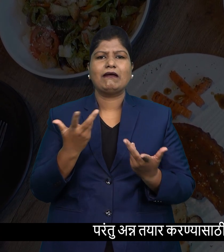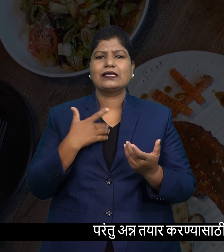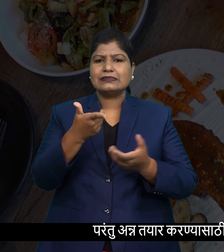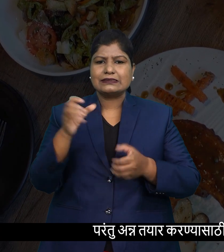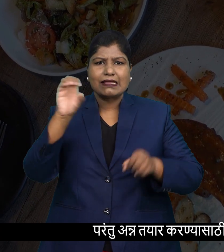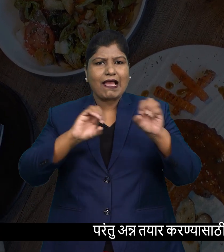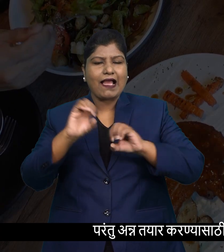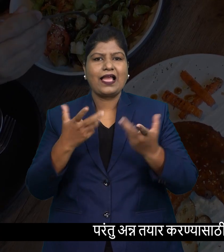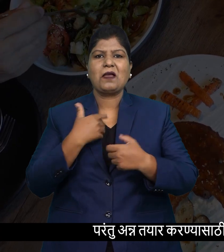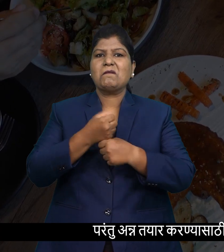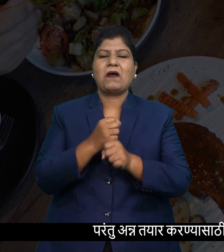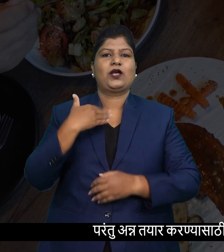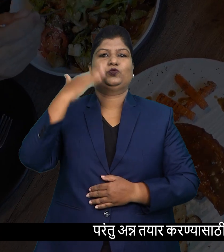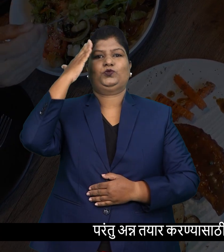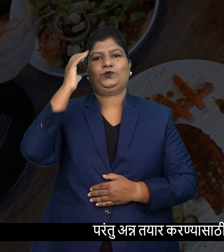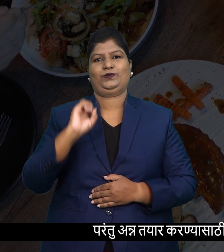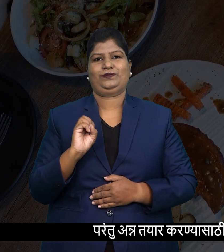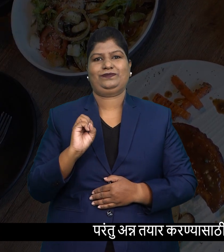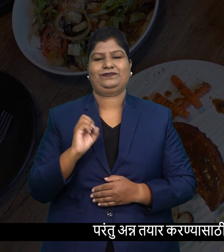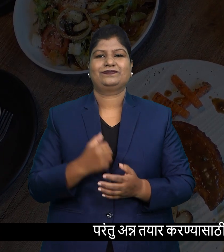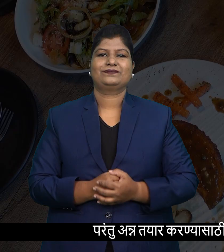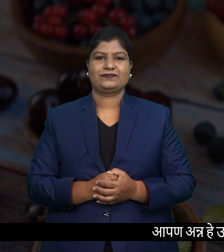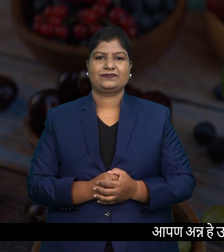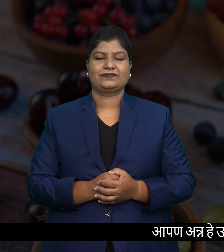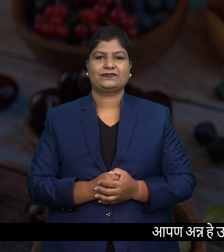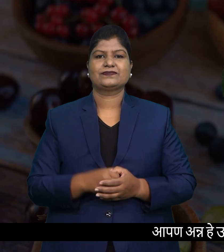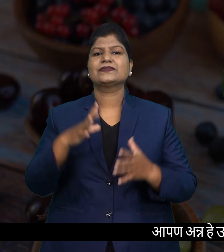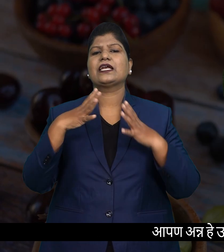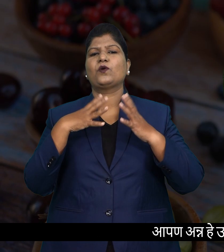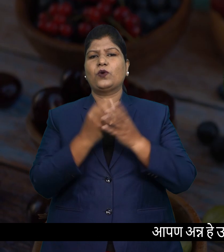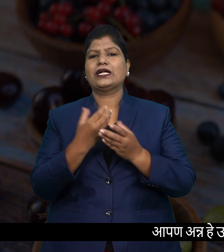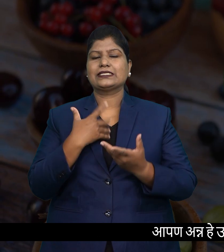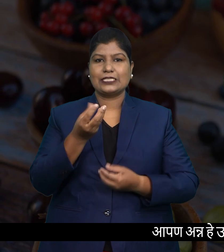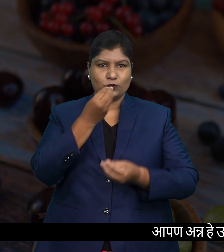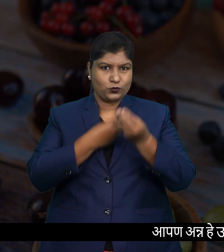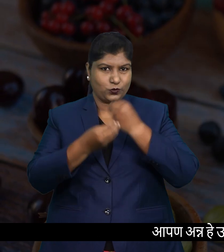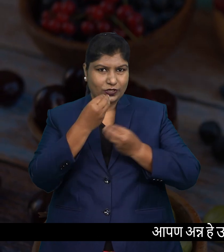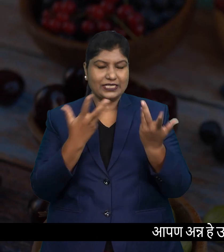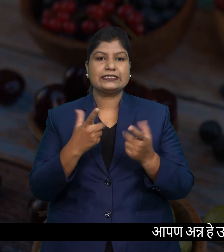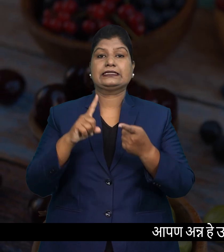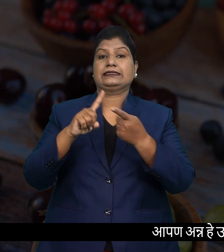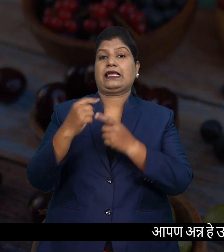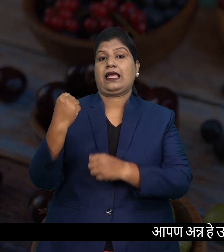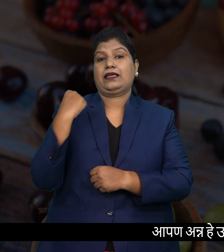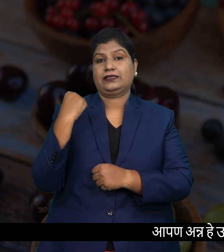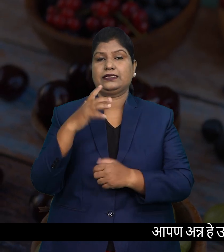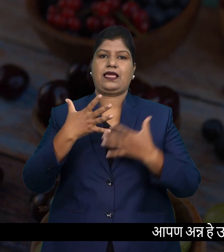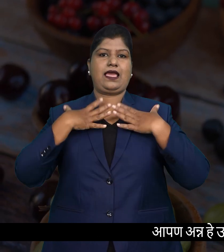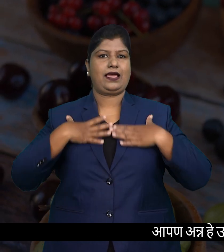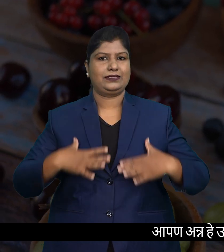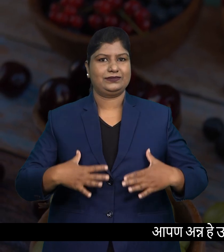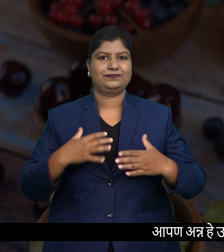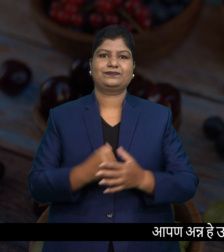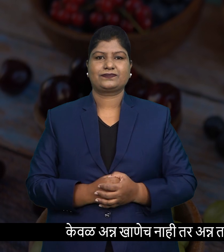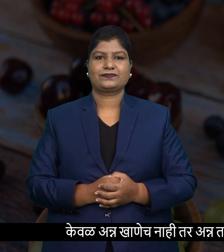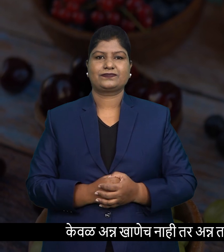करण्यासाठी आवश्यक असलेले घटक माहीत नसतात. आपण अन्न हे ऊर्जा आणि आरोग्यासाठी